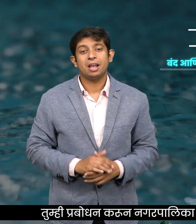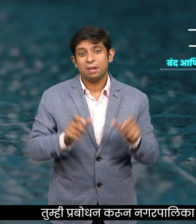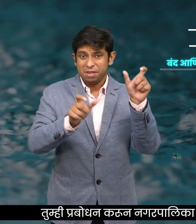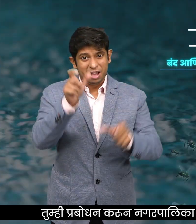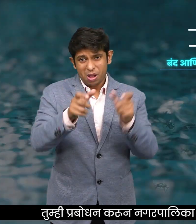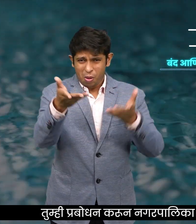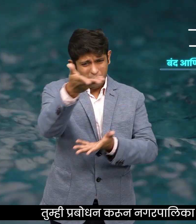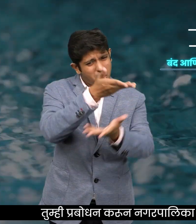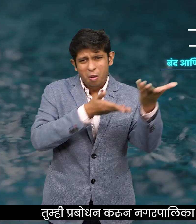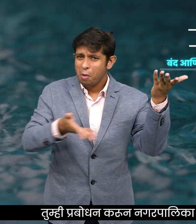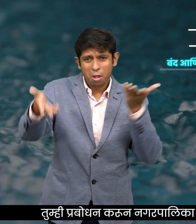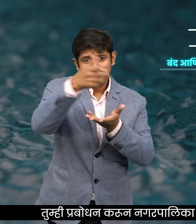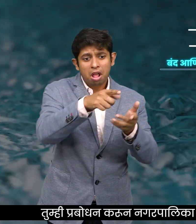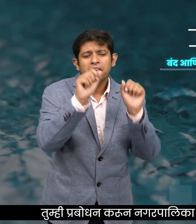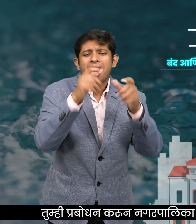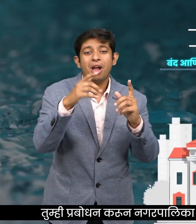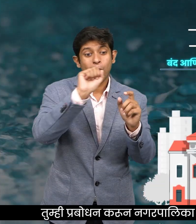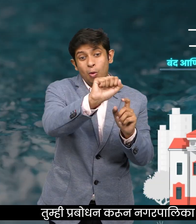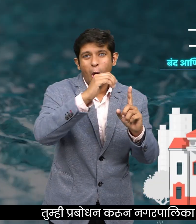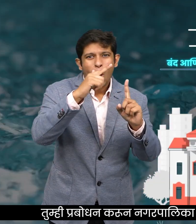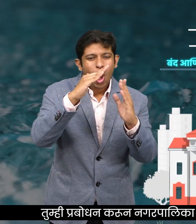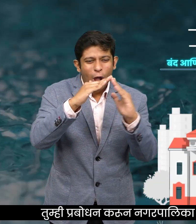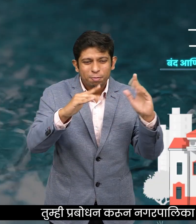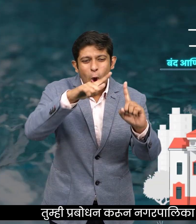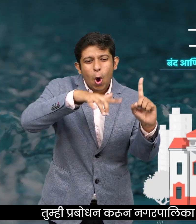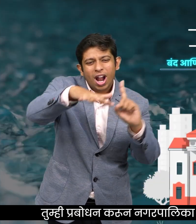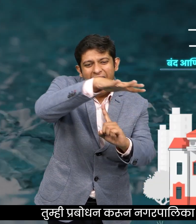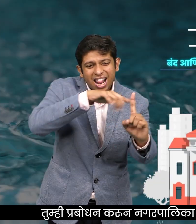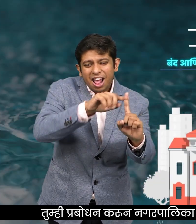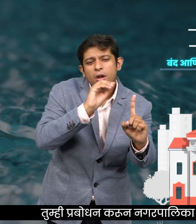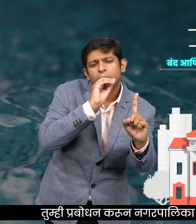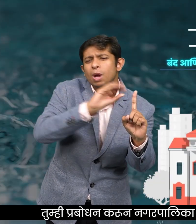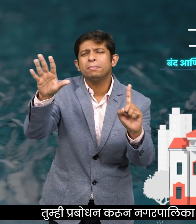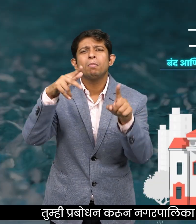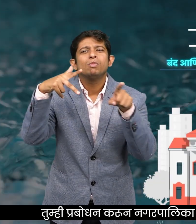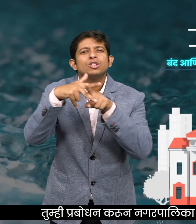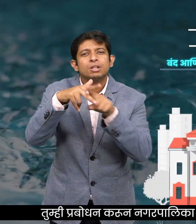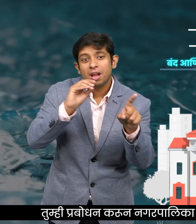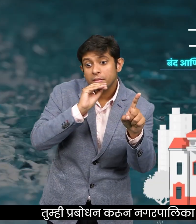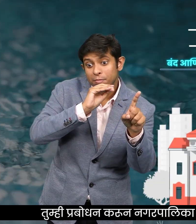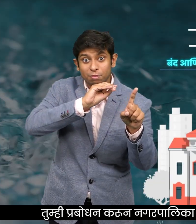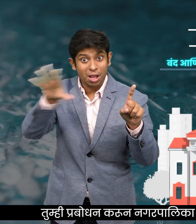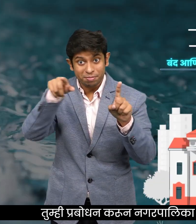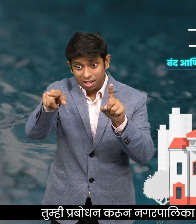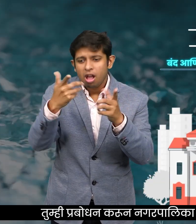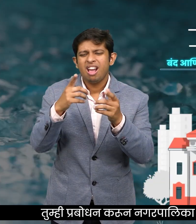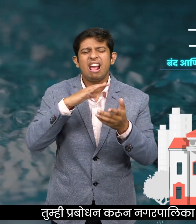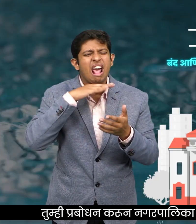तुम्ही प्रबोधन करून नगरपालिका किंवा ग्रामपंचायताशी संपर्क साधू शकतात.